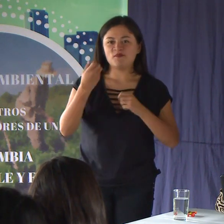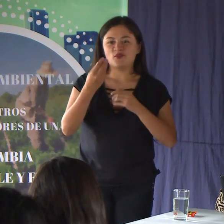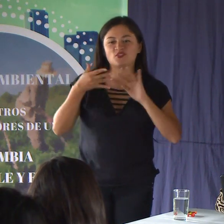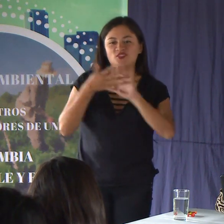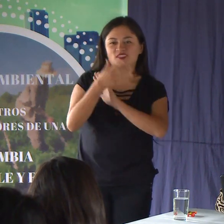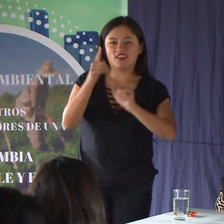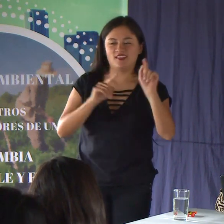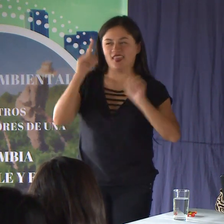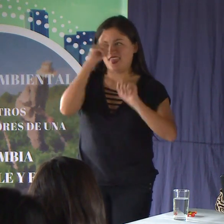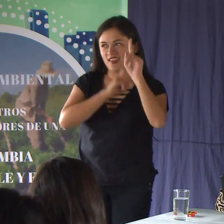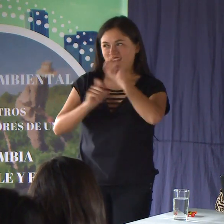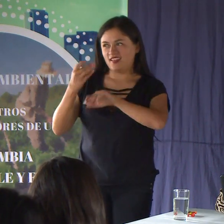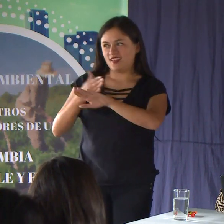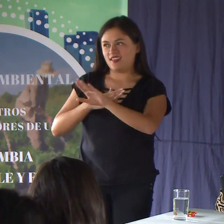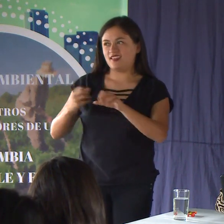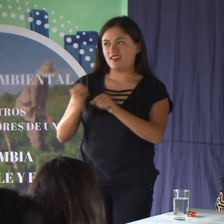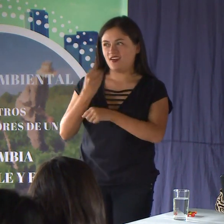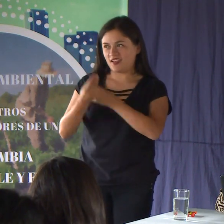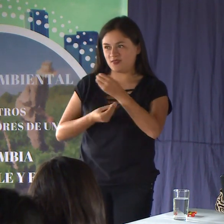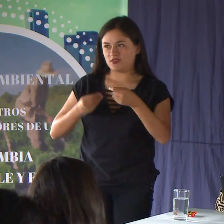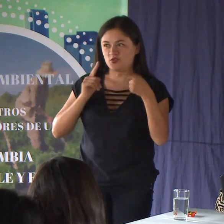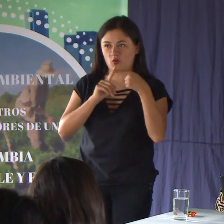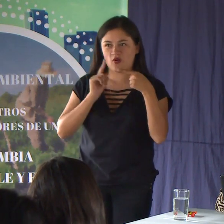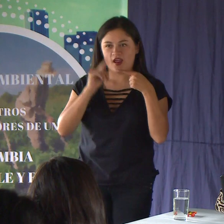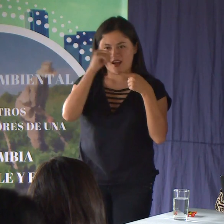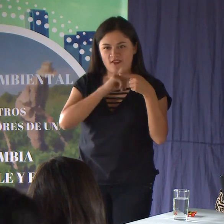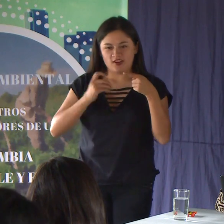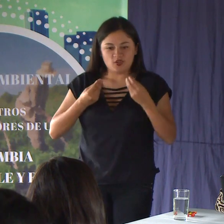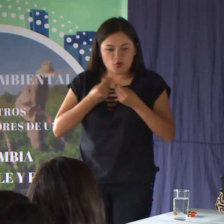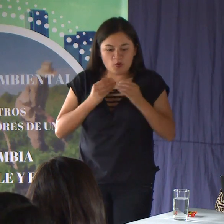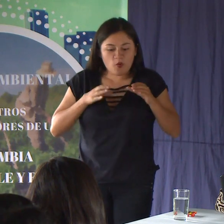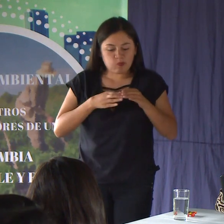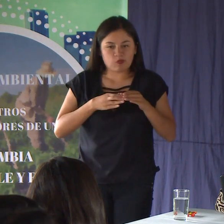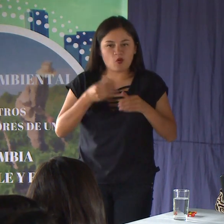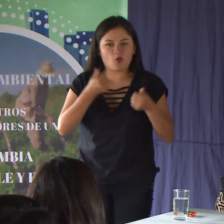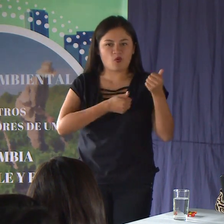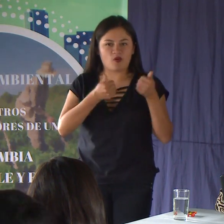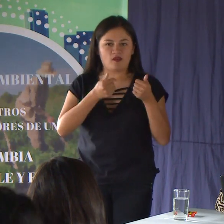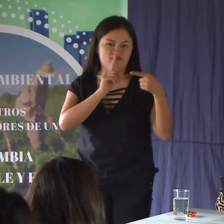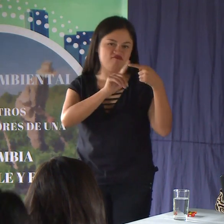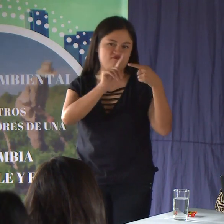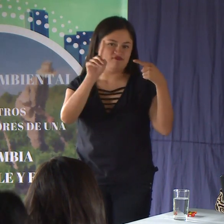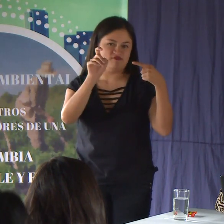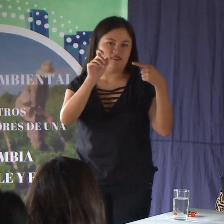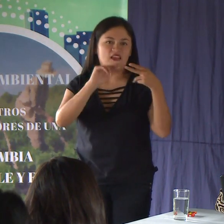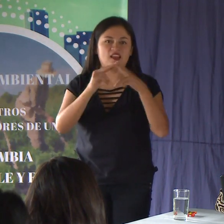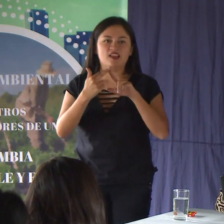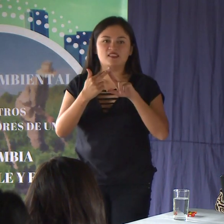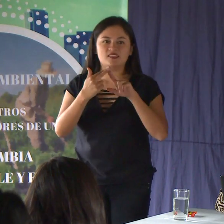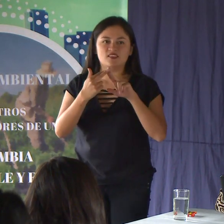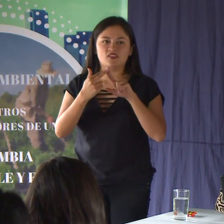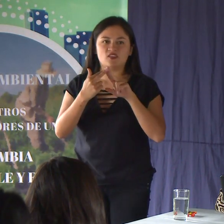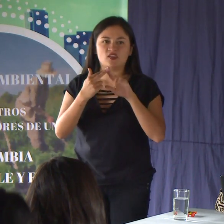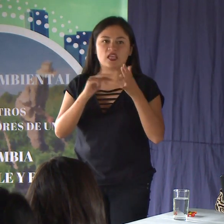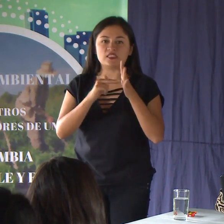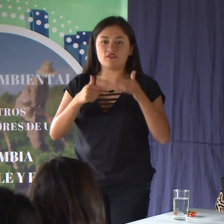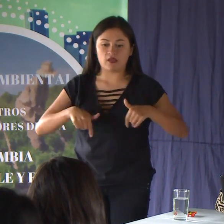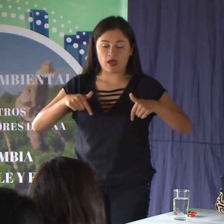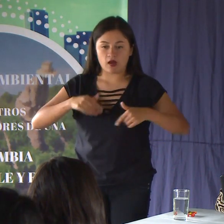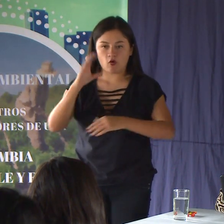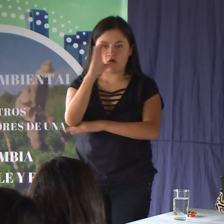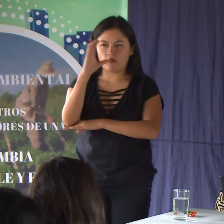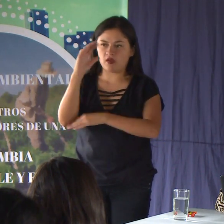desarrollando. Una de ellas precisamente alrededor de lo que implica hoy la pedagogía en